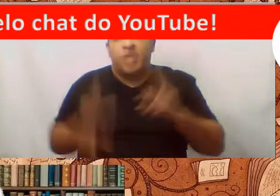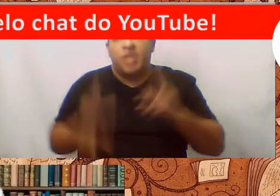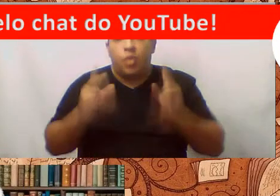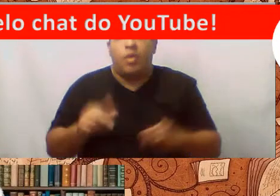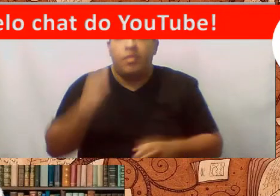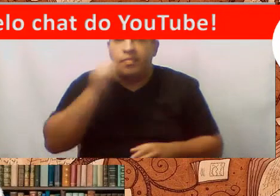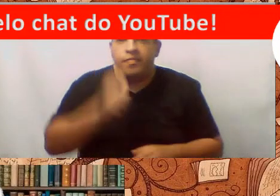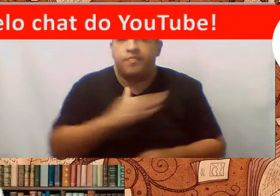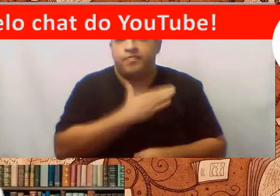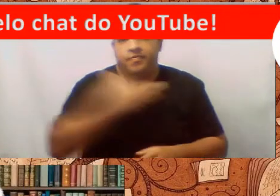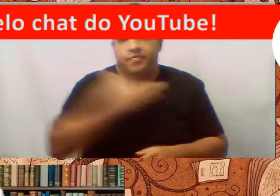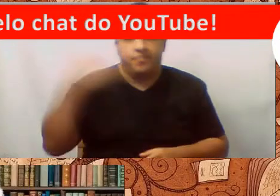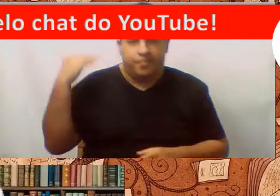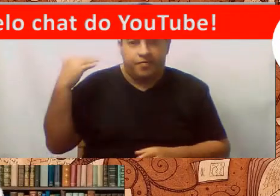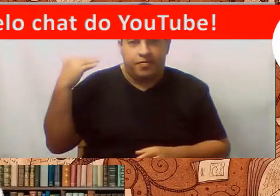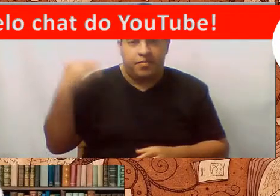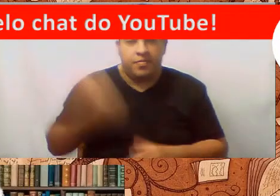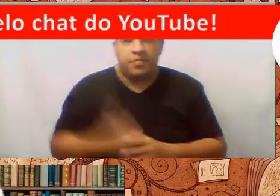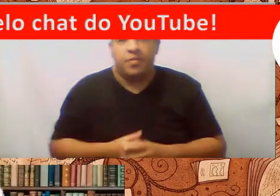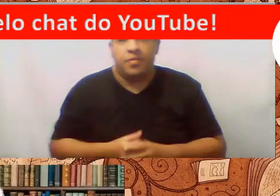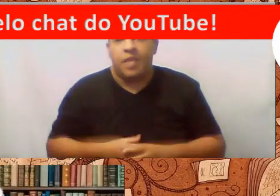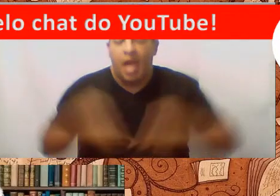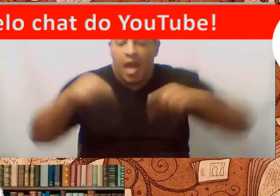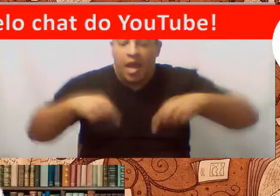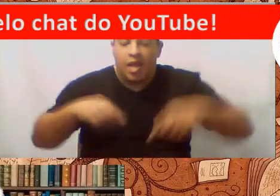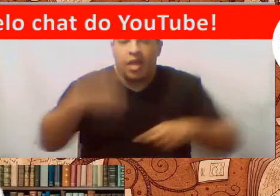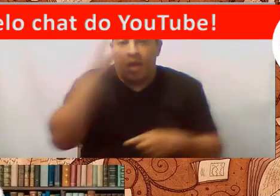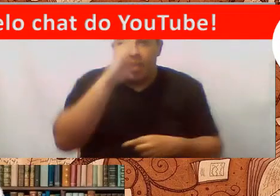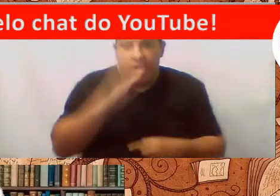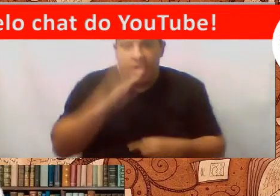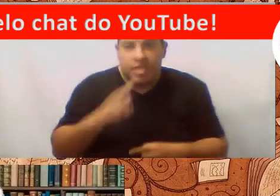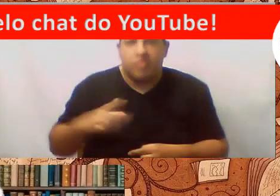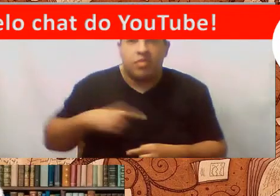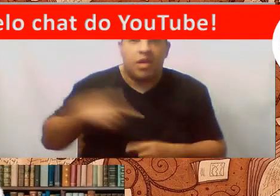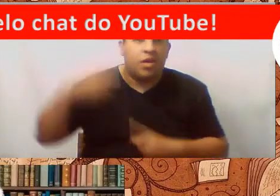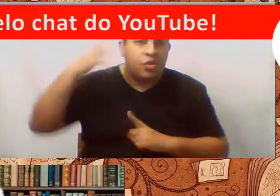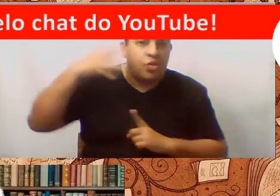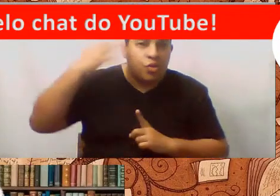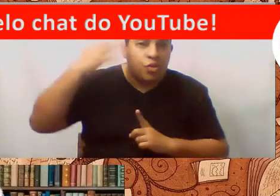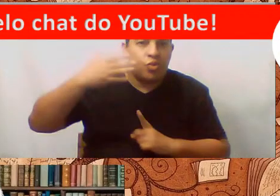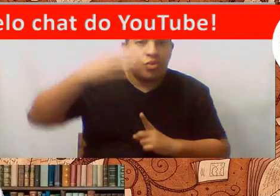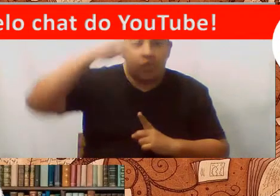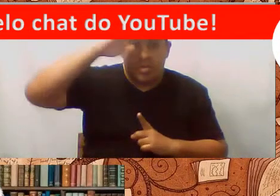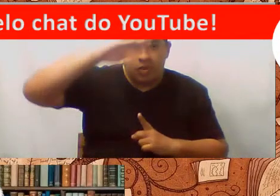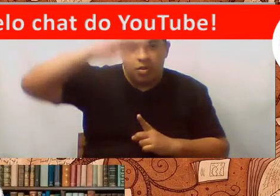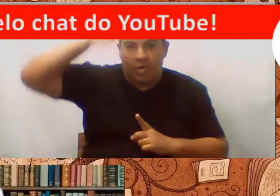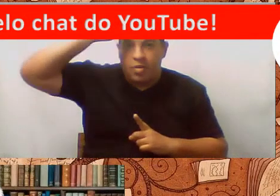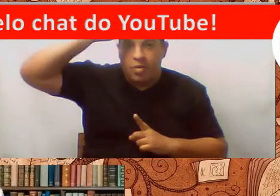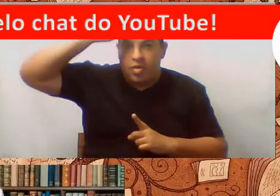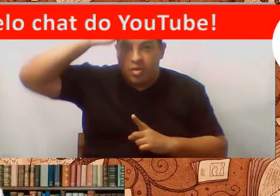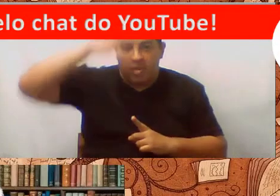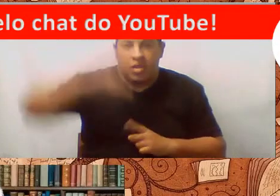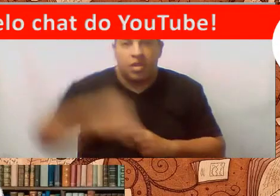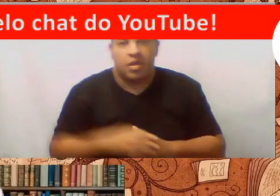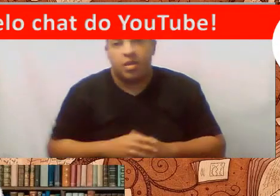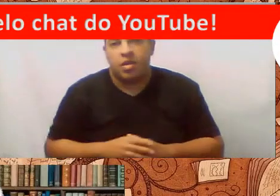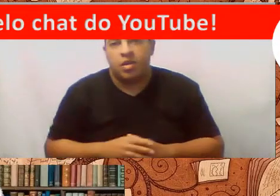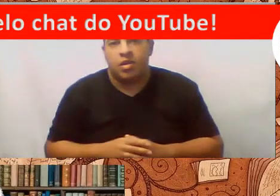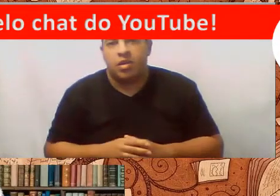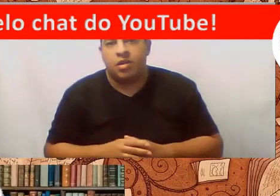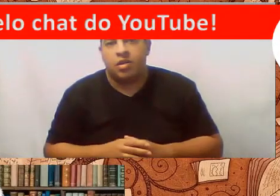né, através do discurso bolsonarista, através do discurso aliado com o discurso da